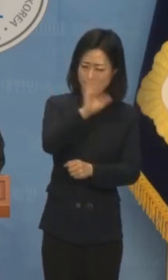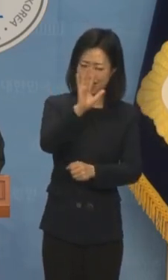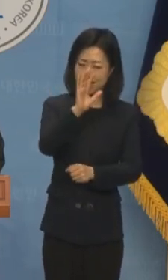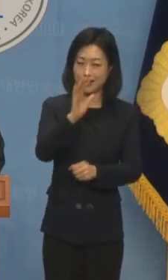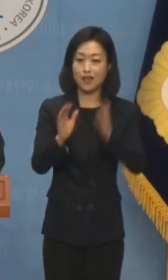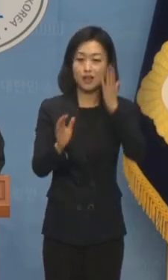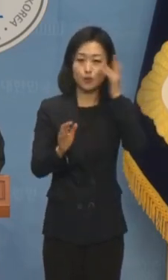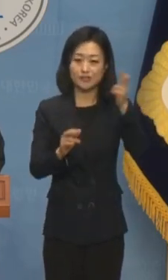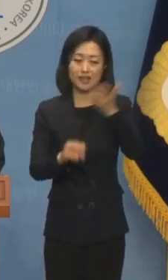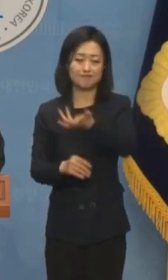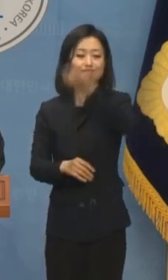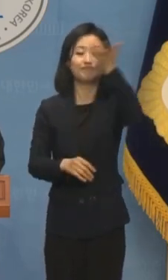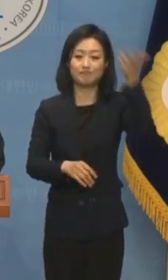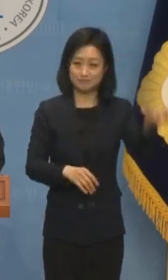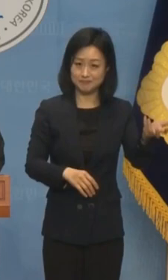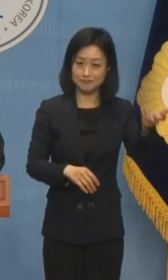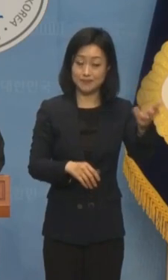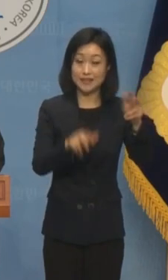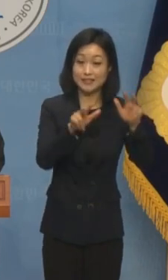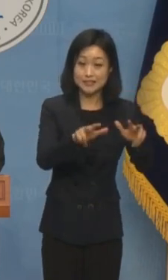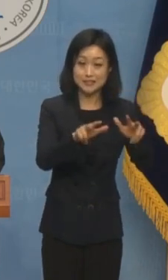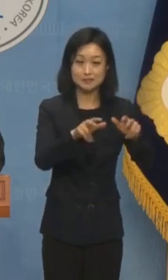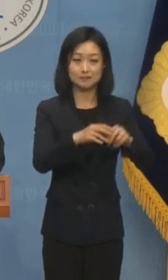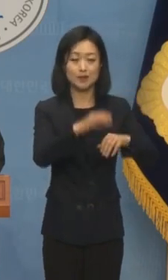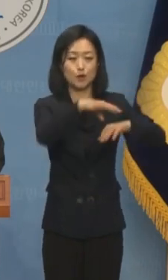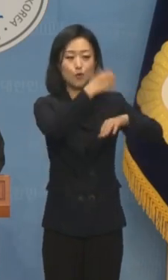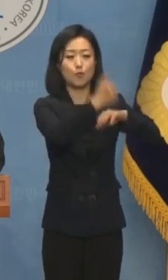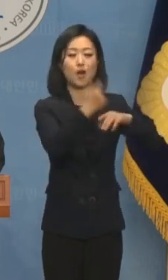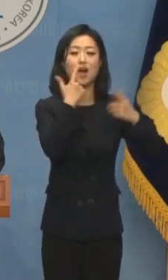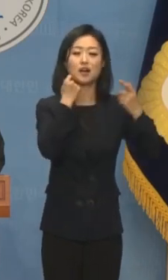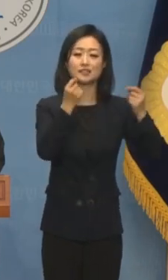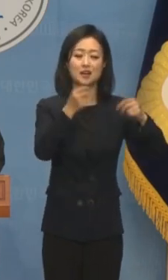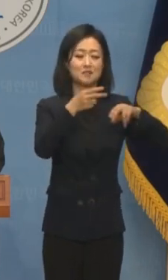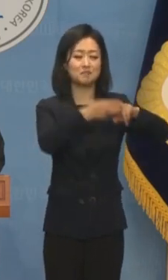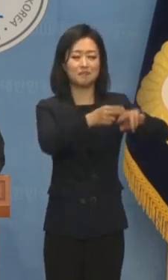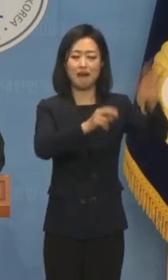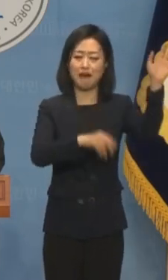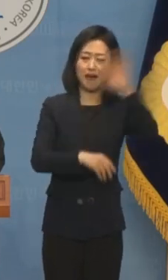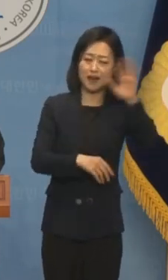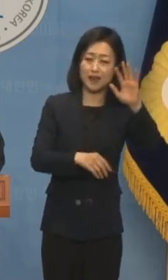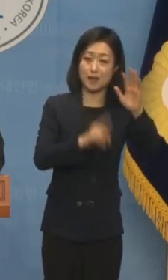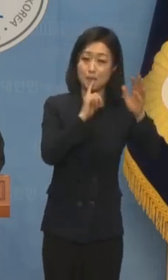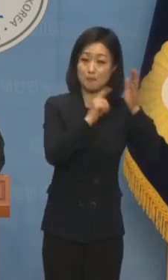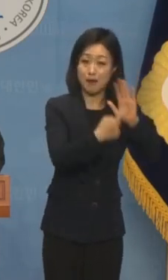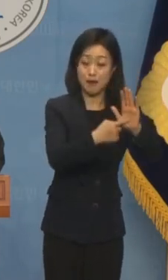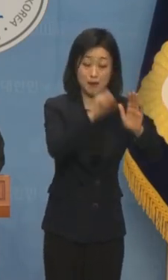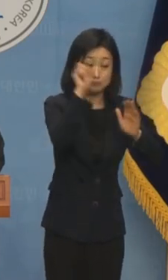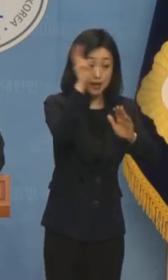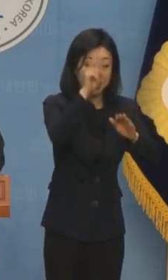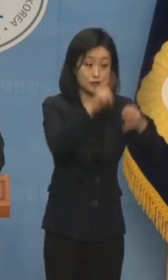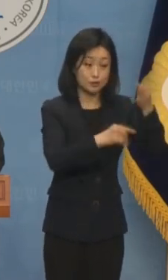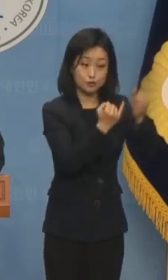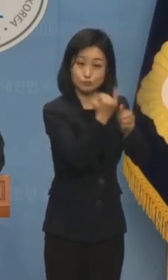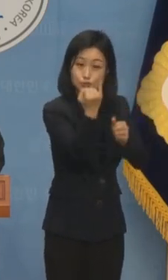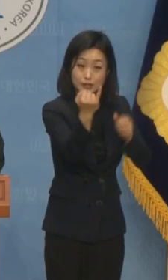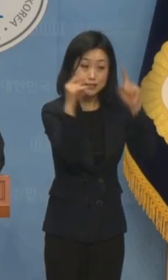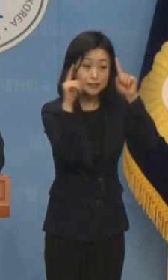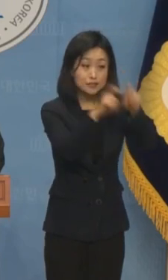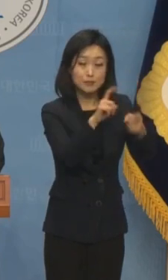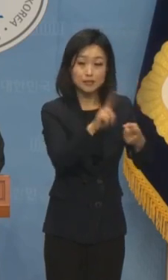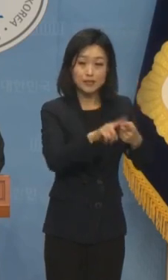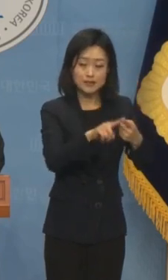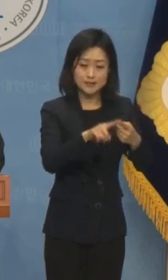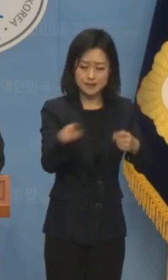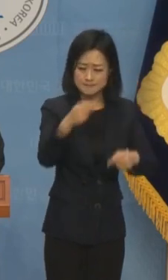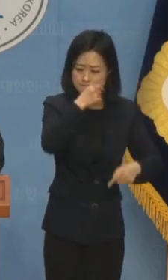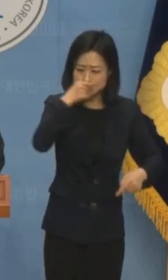가더니 이제 자신은 제왕적 대통령이 되지 않겠다면서 김건희 여사의 의혹에 대해선